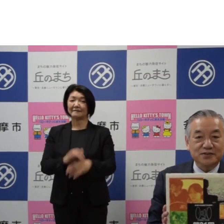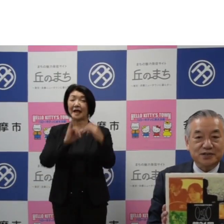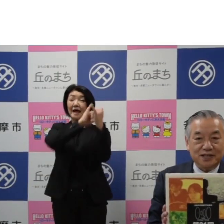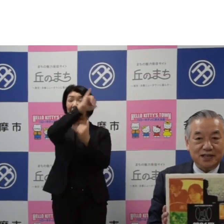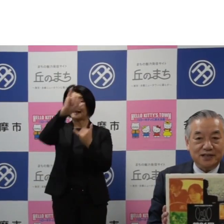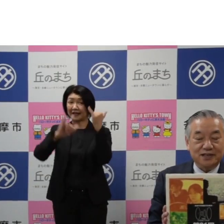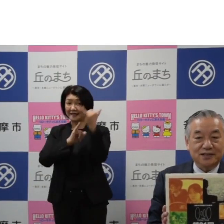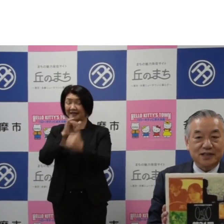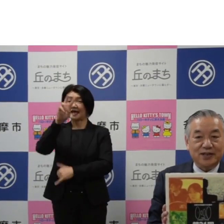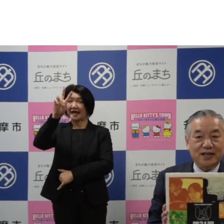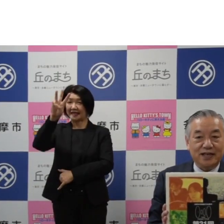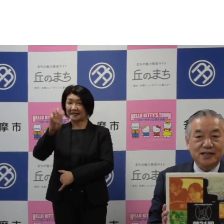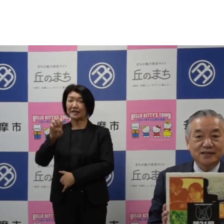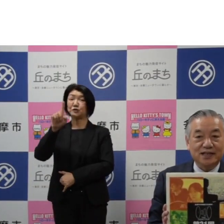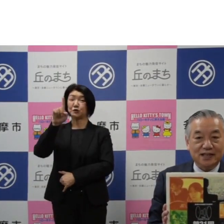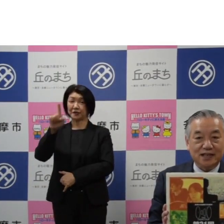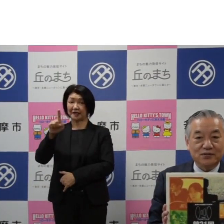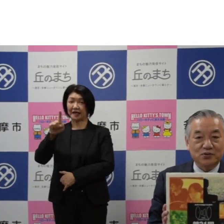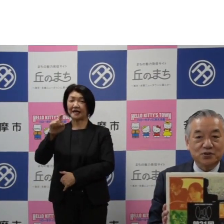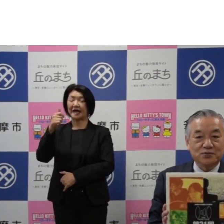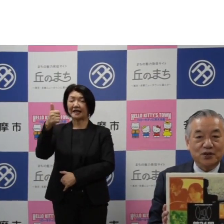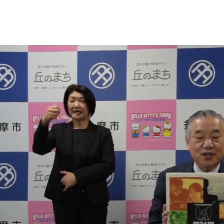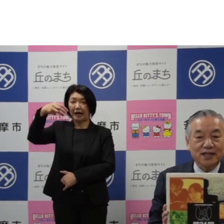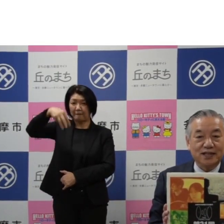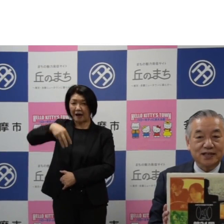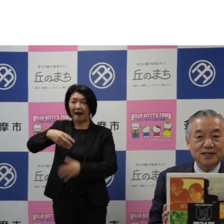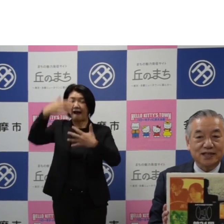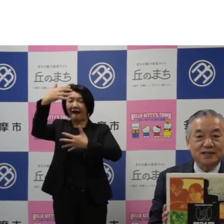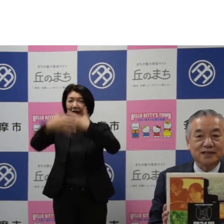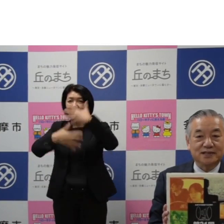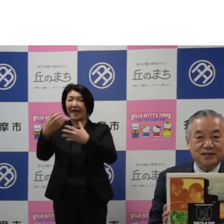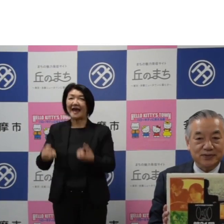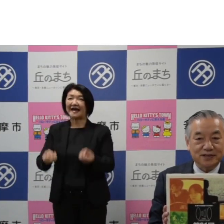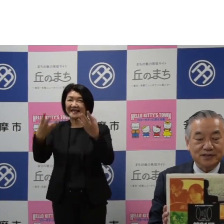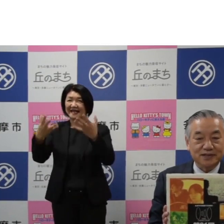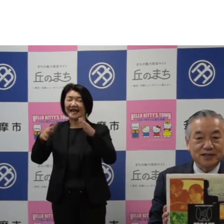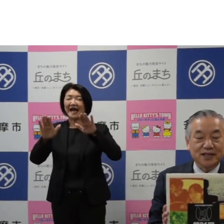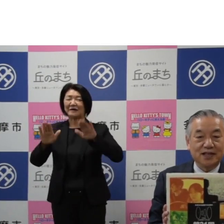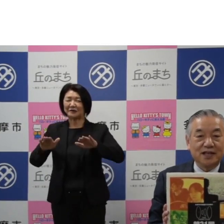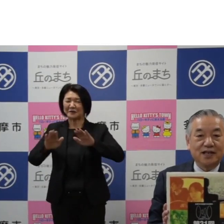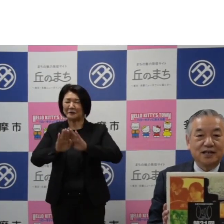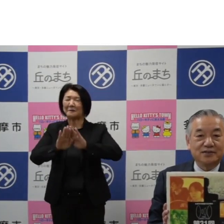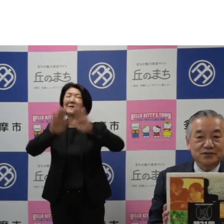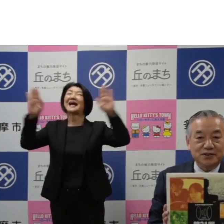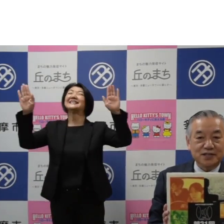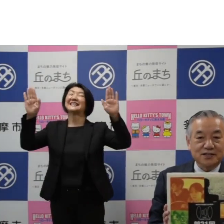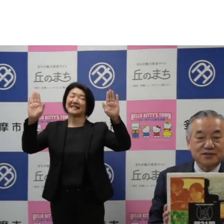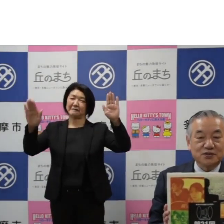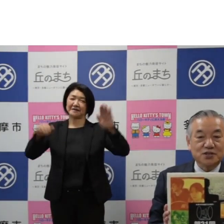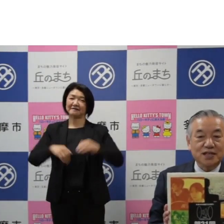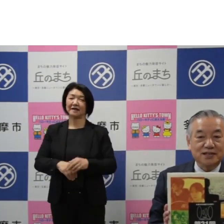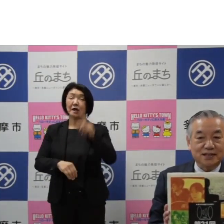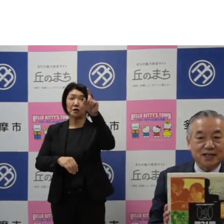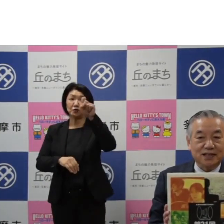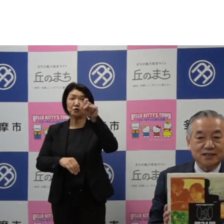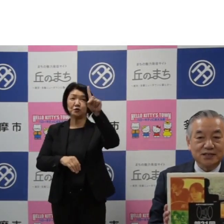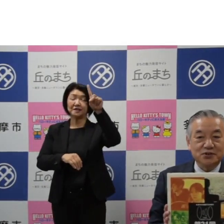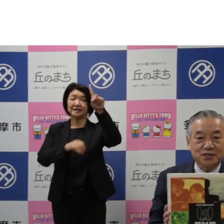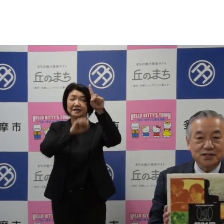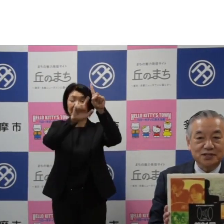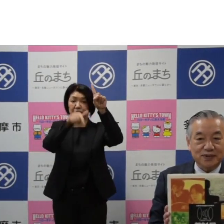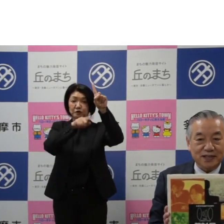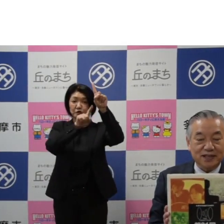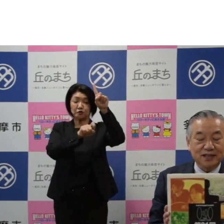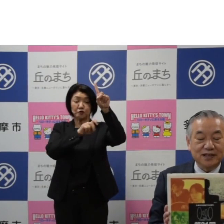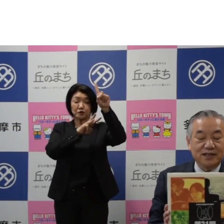第31回多摩映画祭が今年も華やかに開催されます。11月13日から